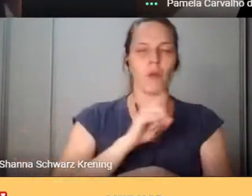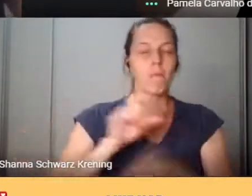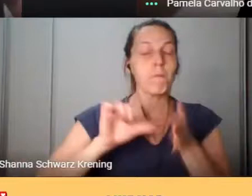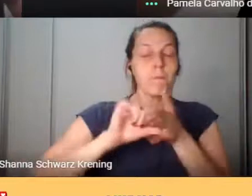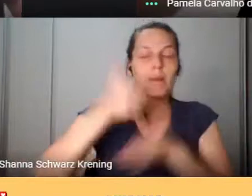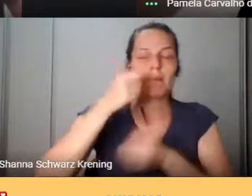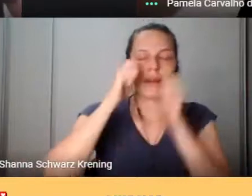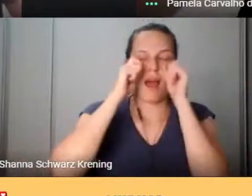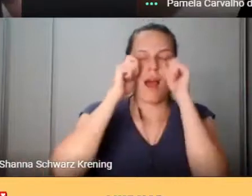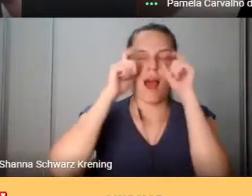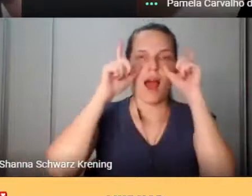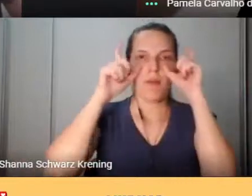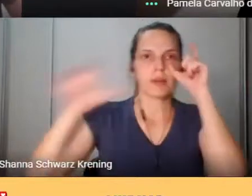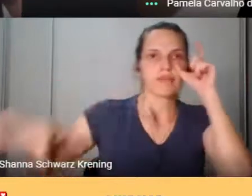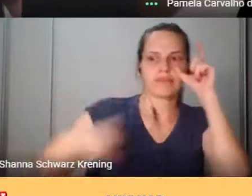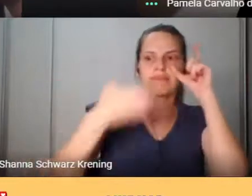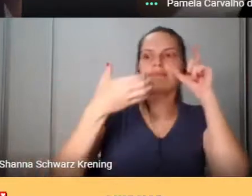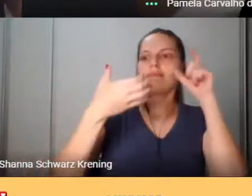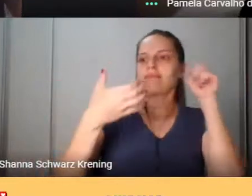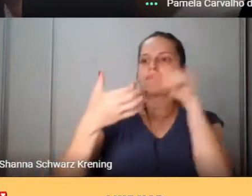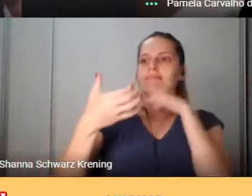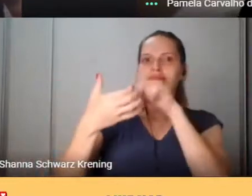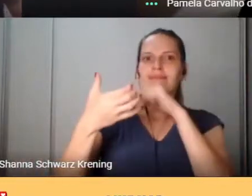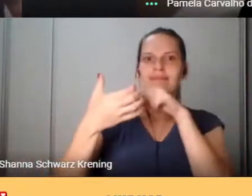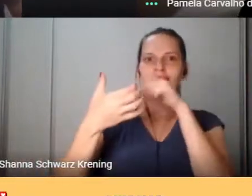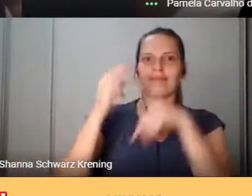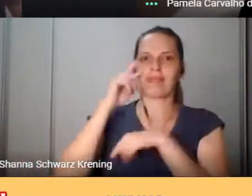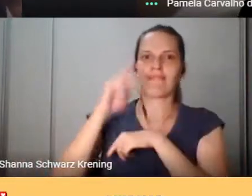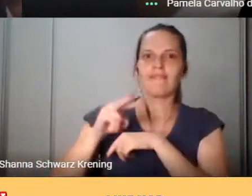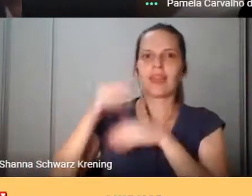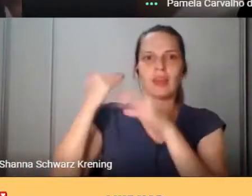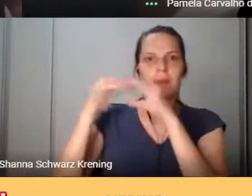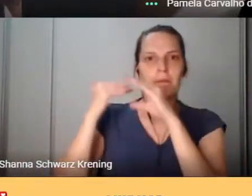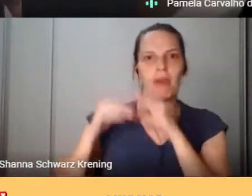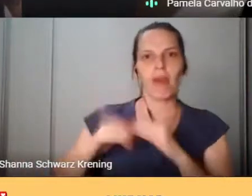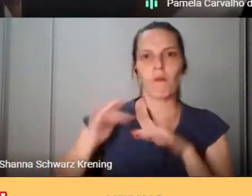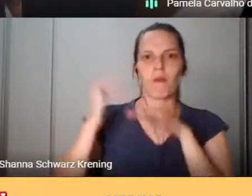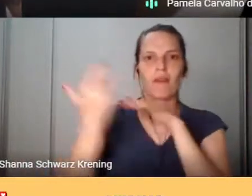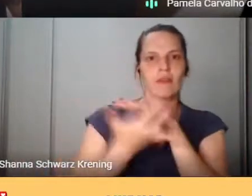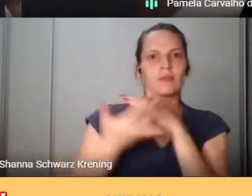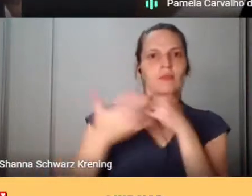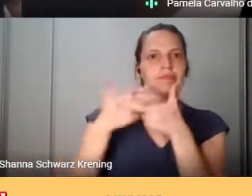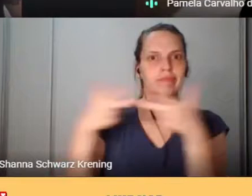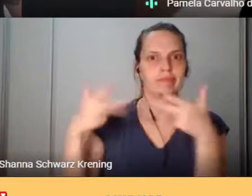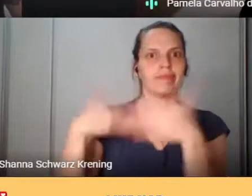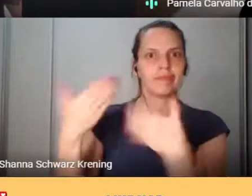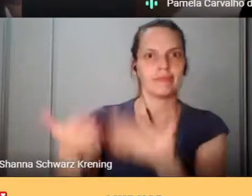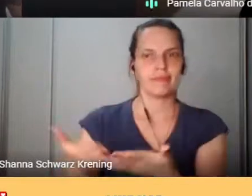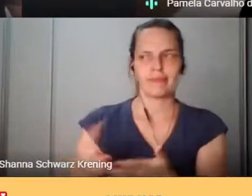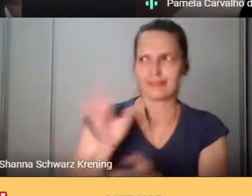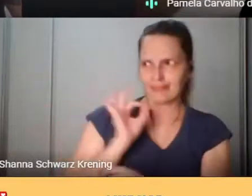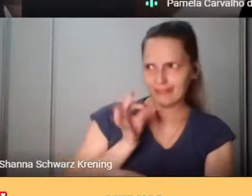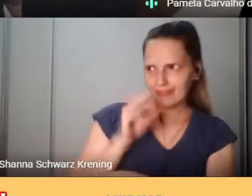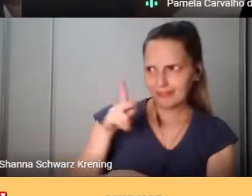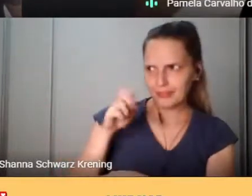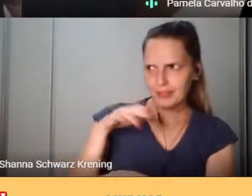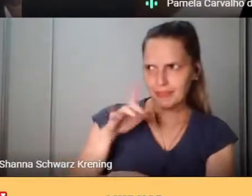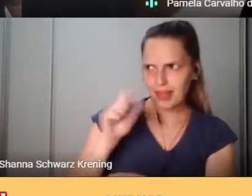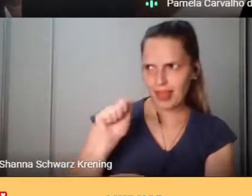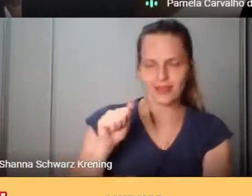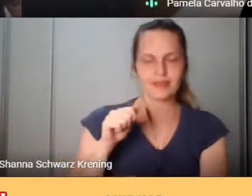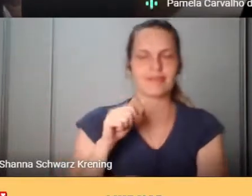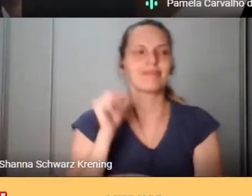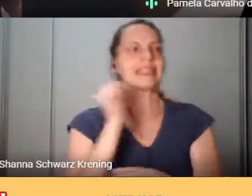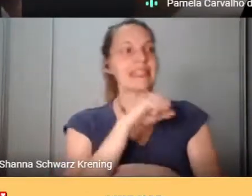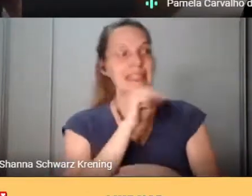e-mail, né? Ou, então, ter acesso às redes sociais. Não é, Pamela? Eu brinco que às vezes é a primeira janela que a gente abre,